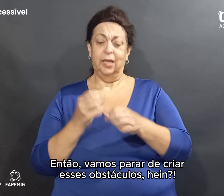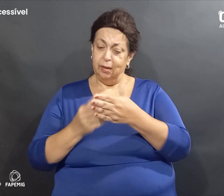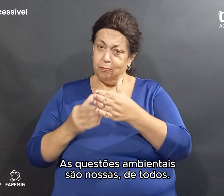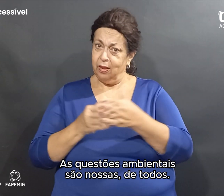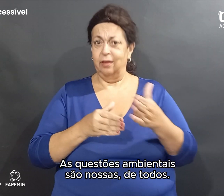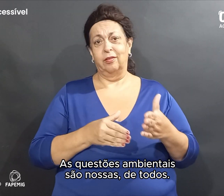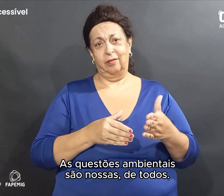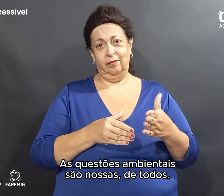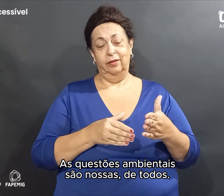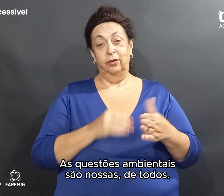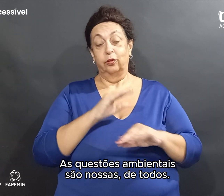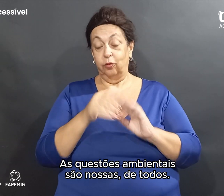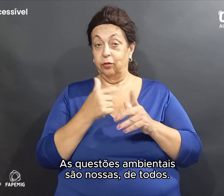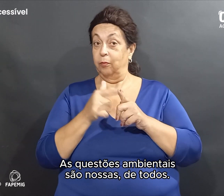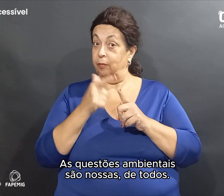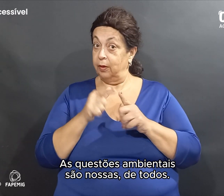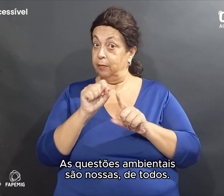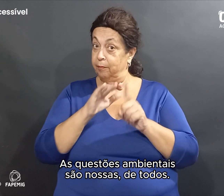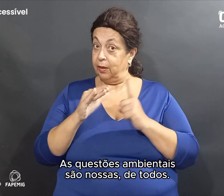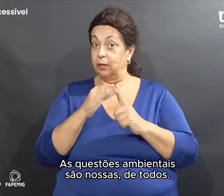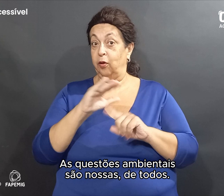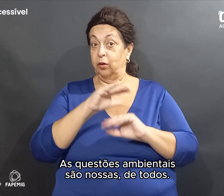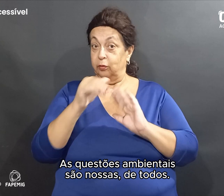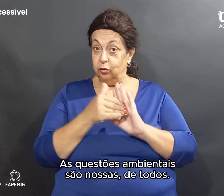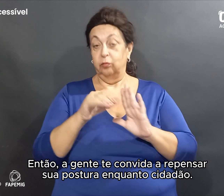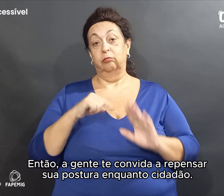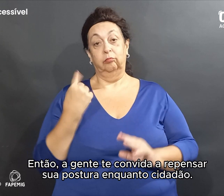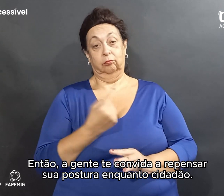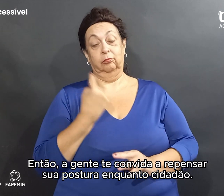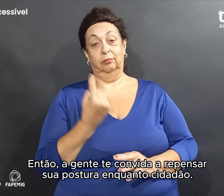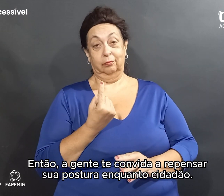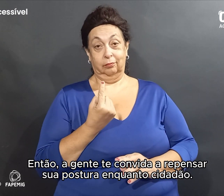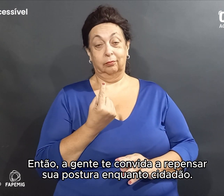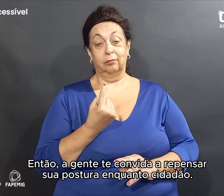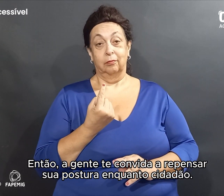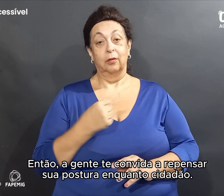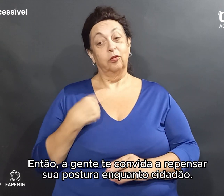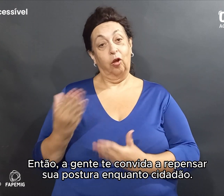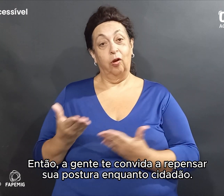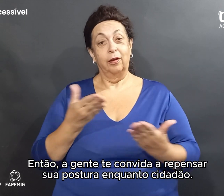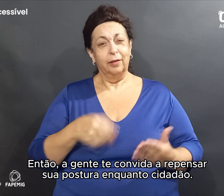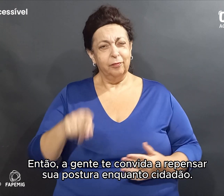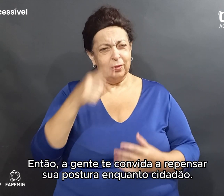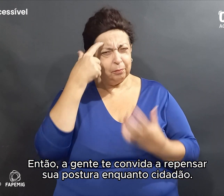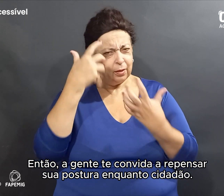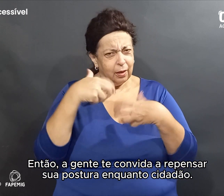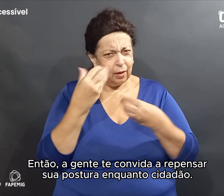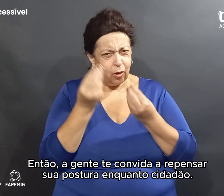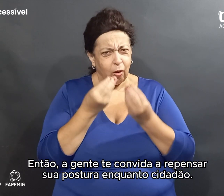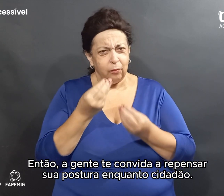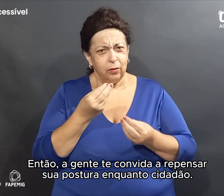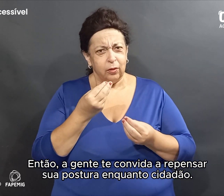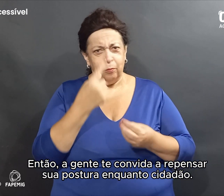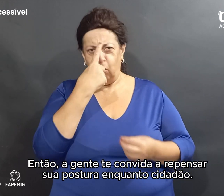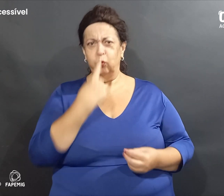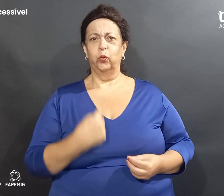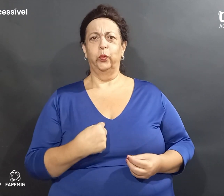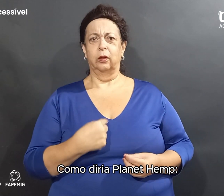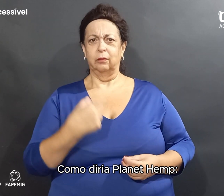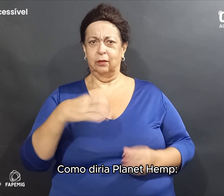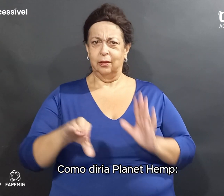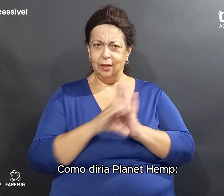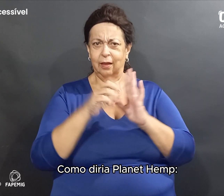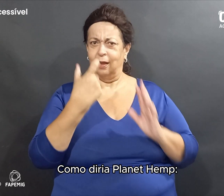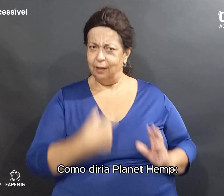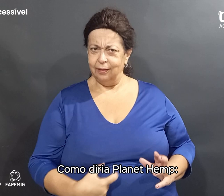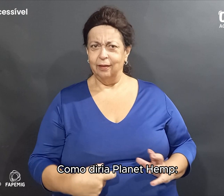obstáculos, hein? As questões ambientais são nossas, de todos. Então a gente te convida a repensar sua postura enquanto cidadão.